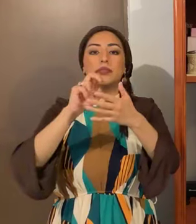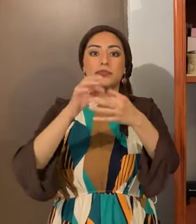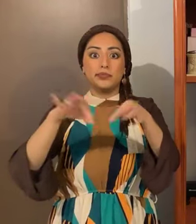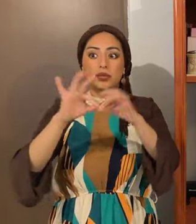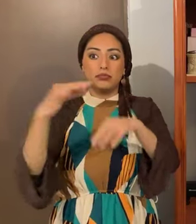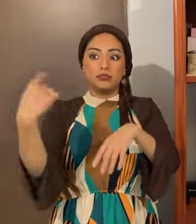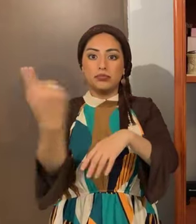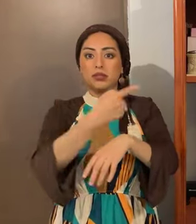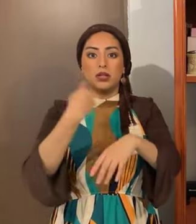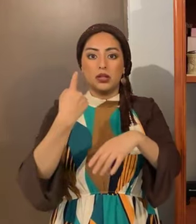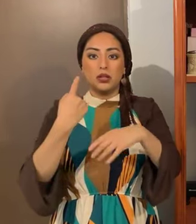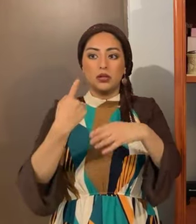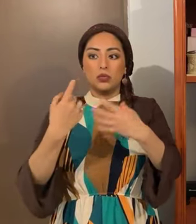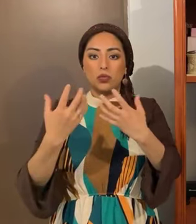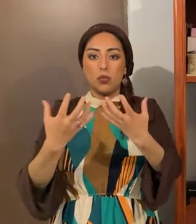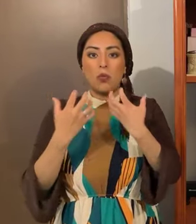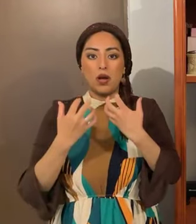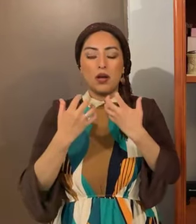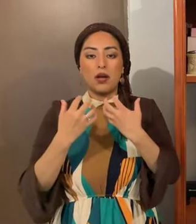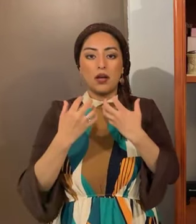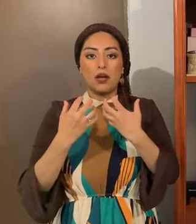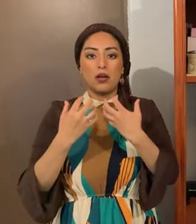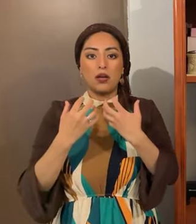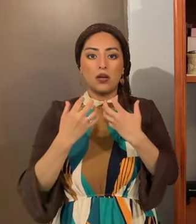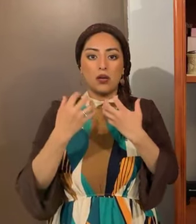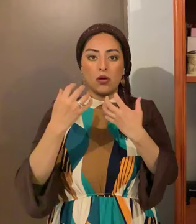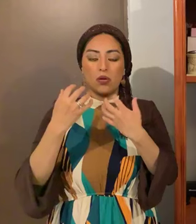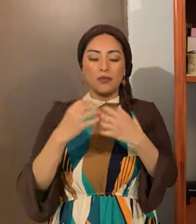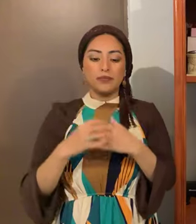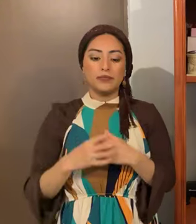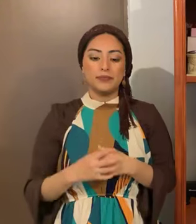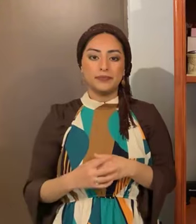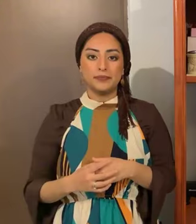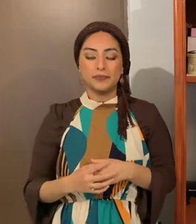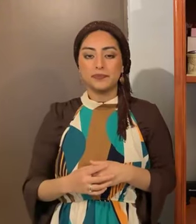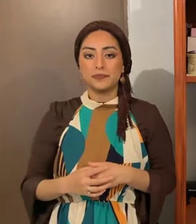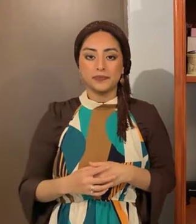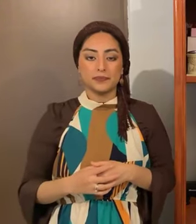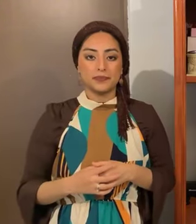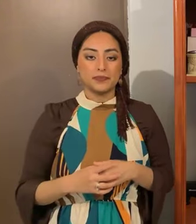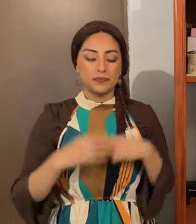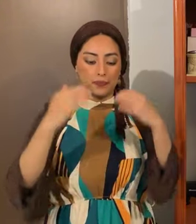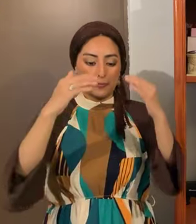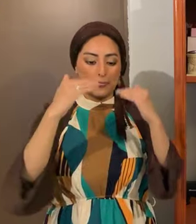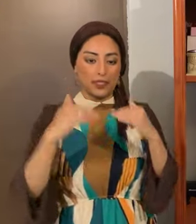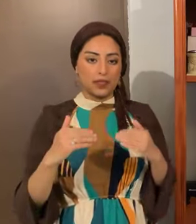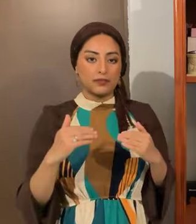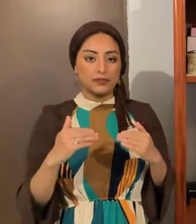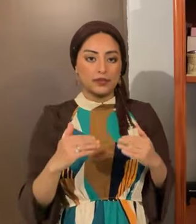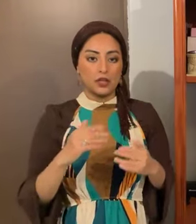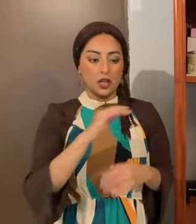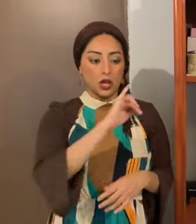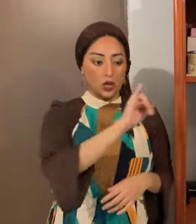buscar. Eso debemos de buscar. Eso espera el Abba Kadosh de nosotros. La siguiente nota.